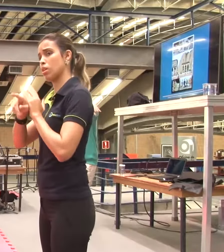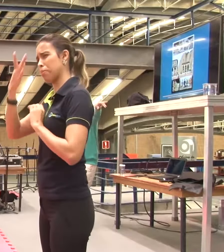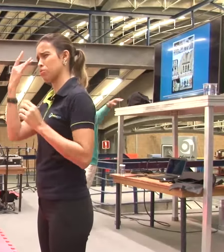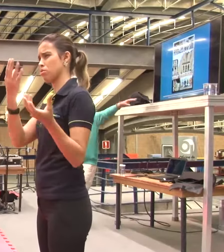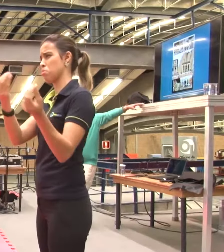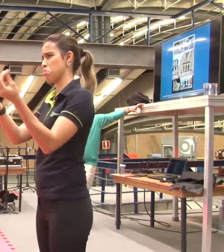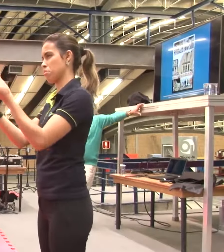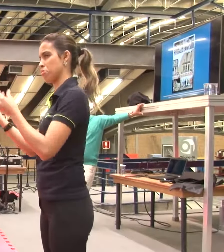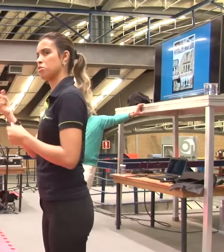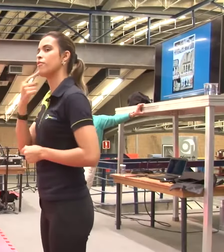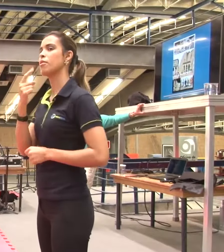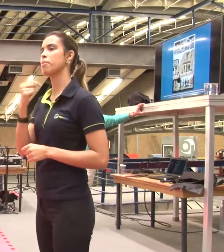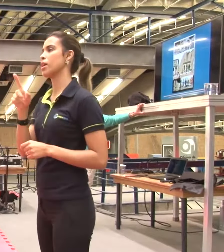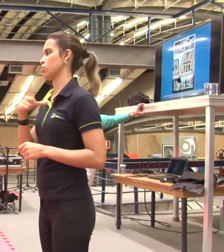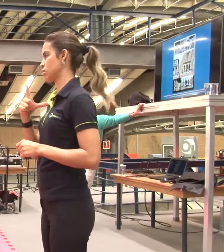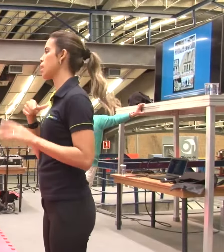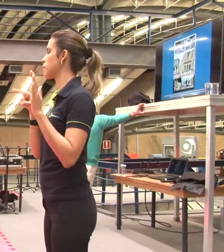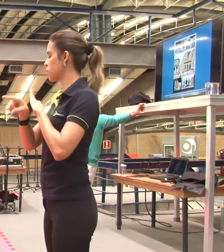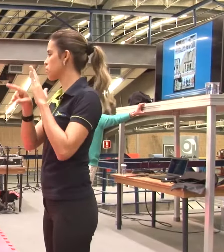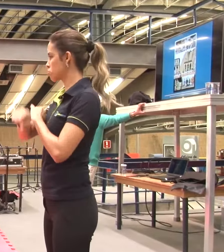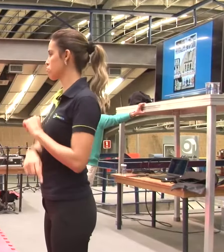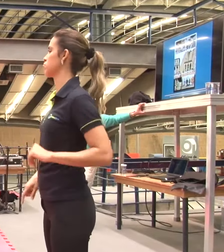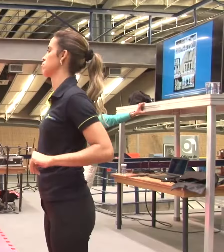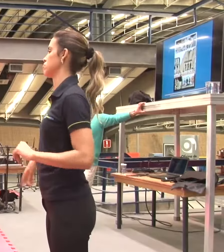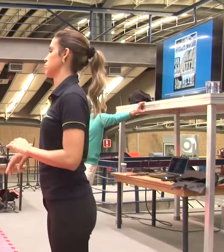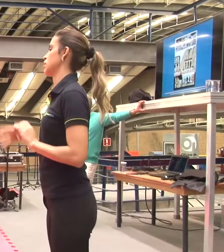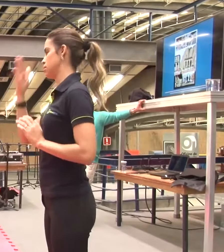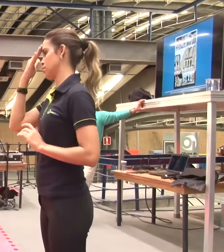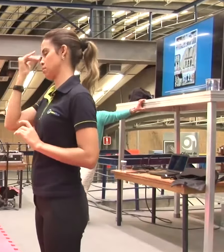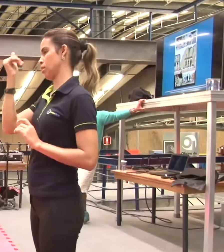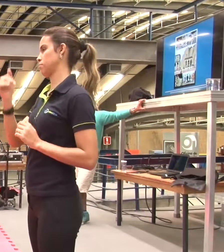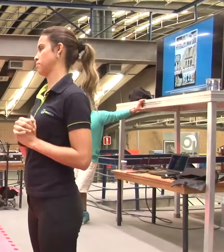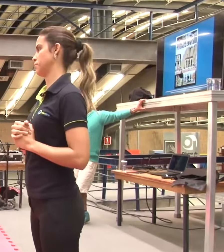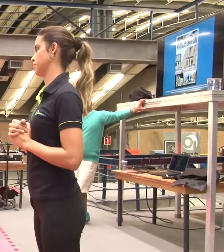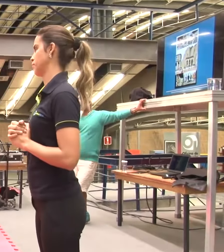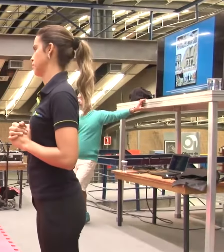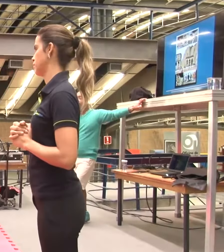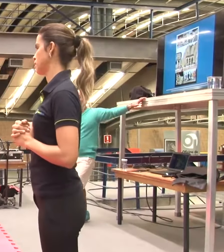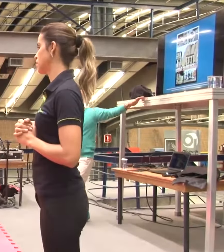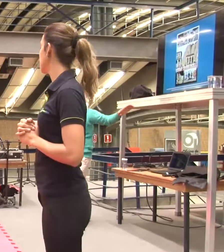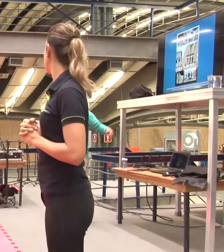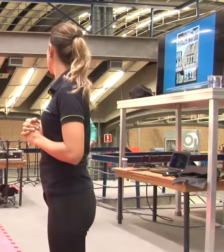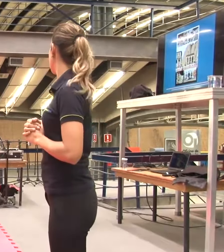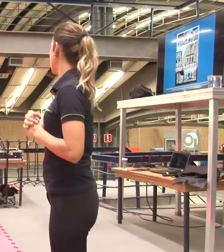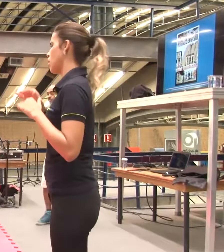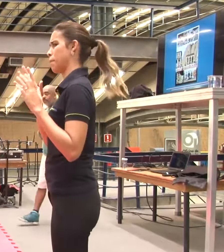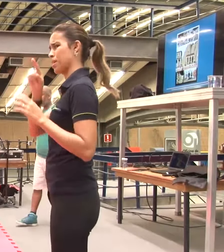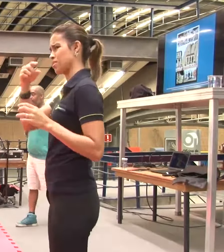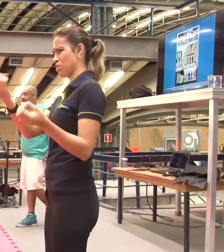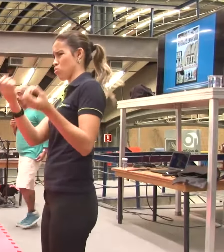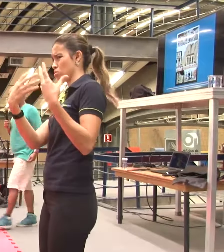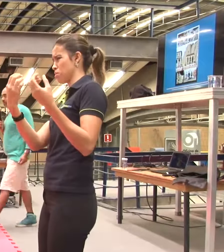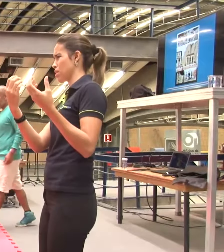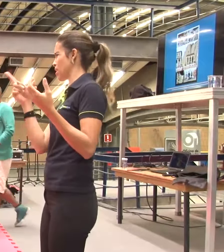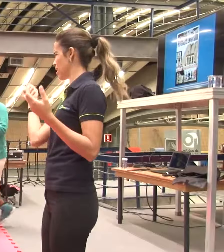ali na minha academia. Procurei para eles, procurei saber deles, né? Gente, mas ele me dá aula de literatura na USP, está falando